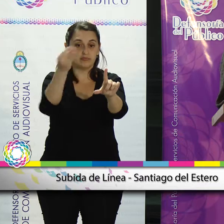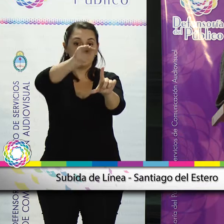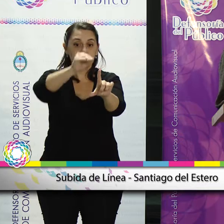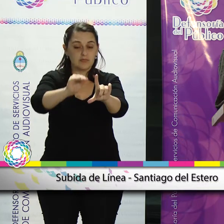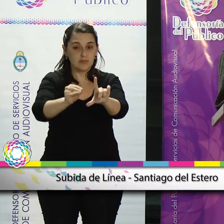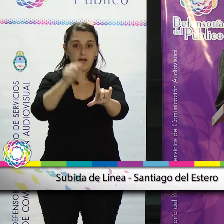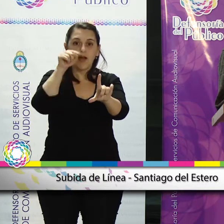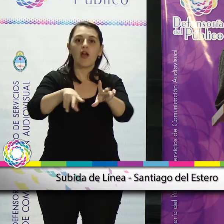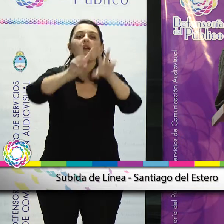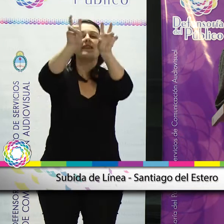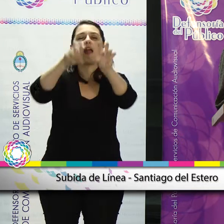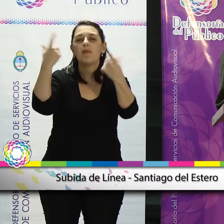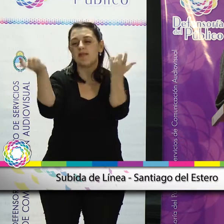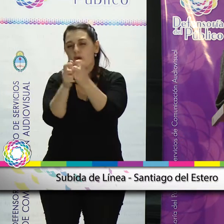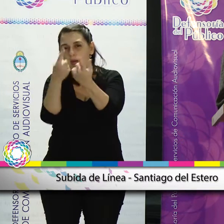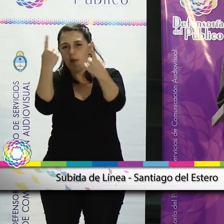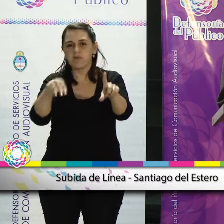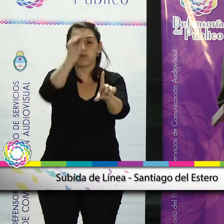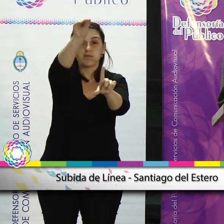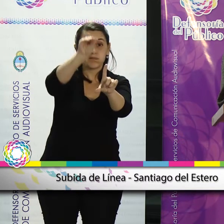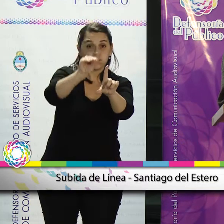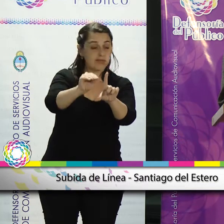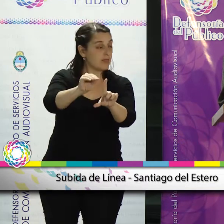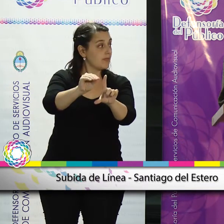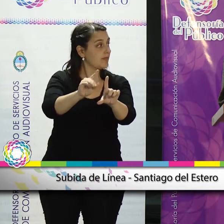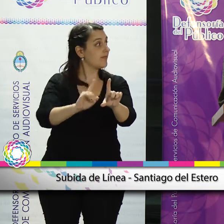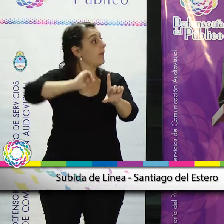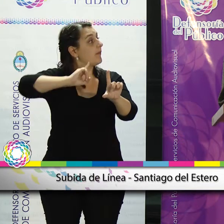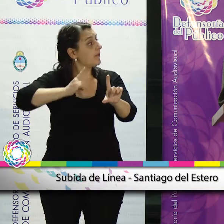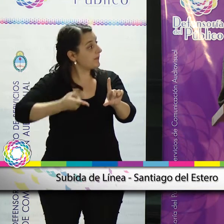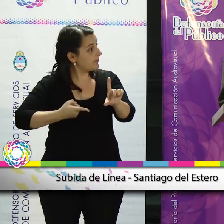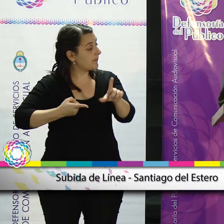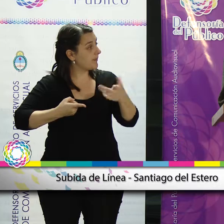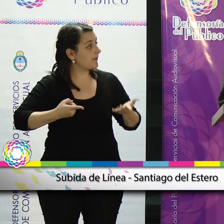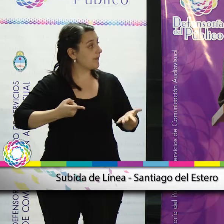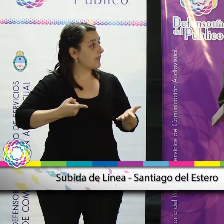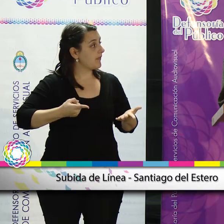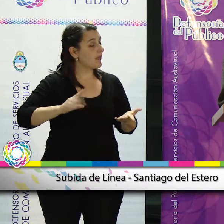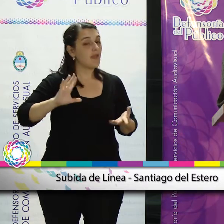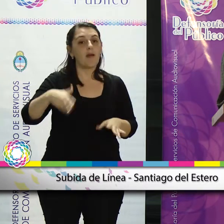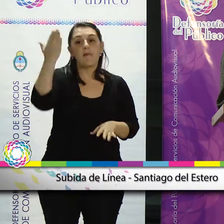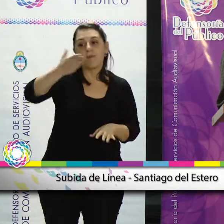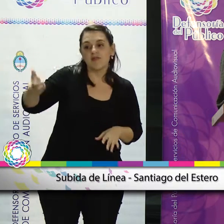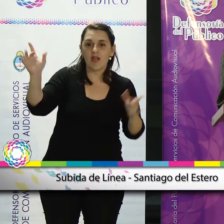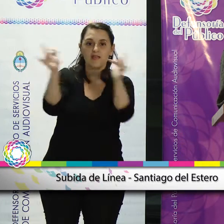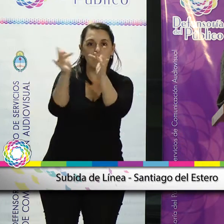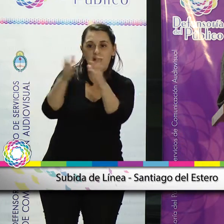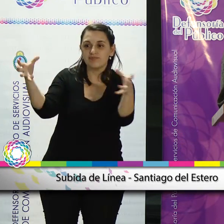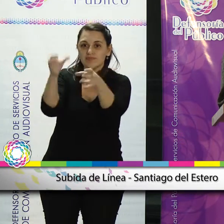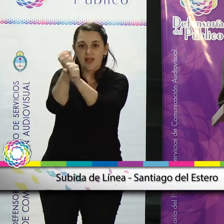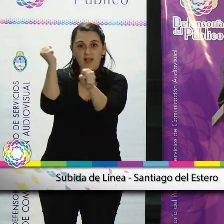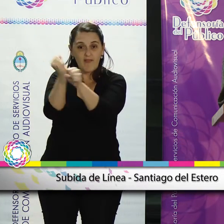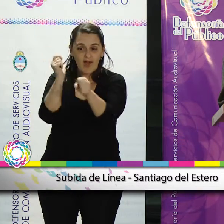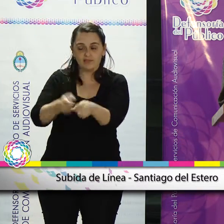producción de contenido sentido e información 2º garantiza garantizar la sostenibilidad de los medios digitales